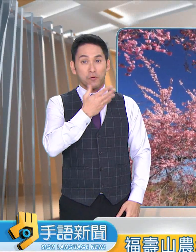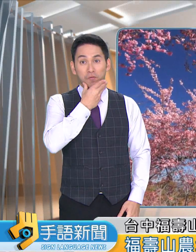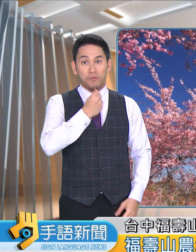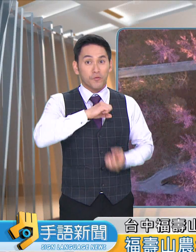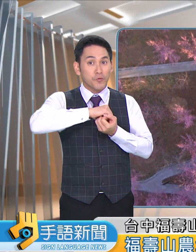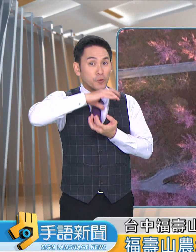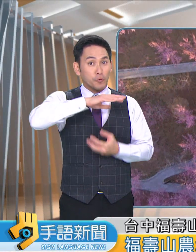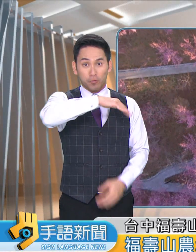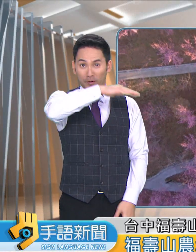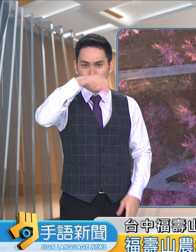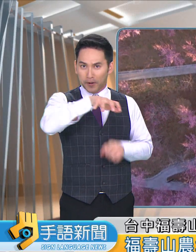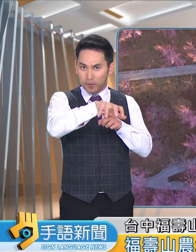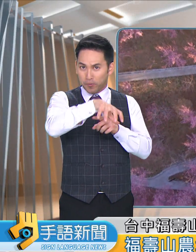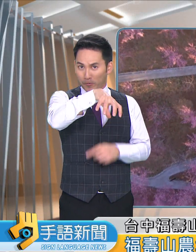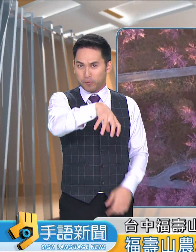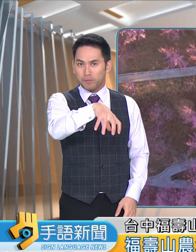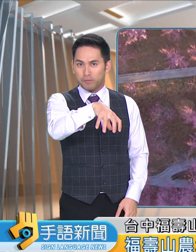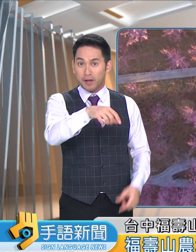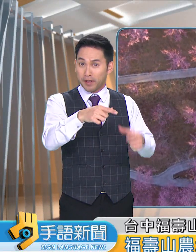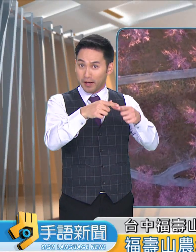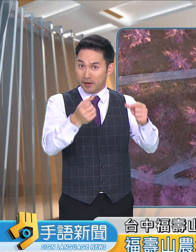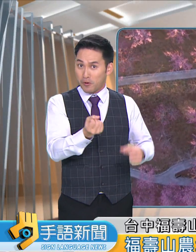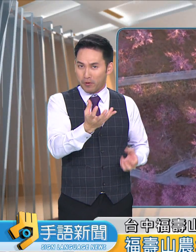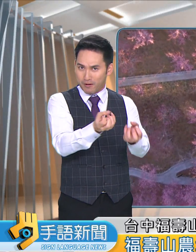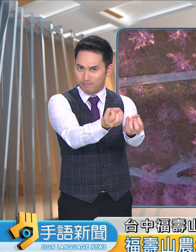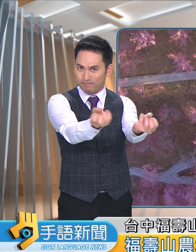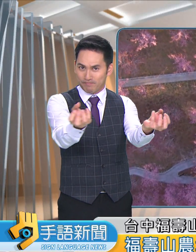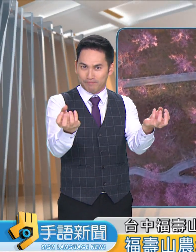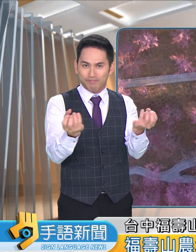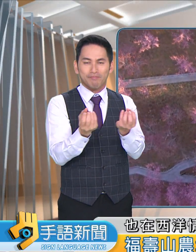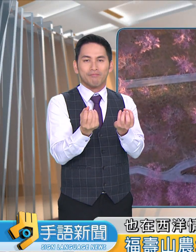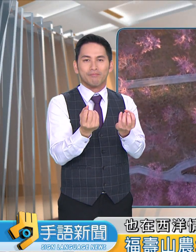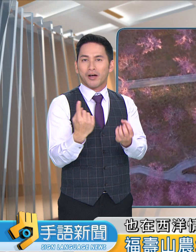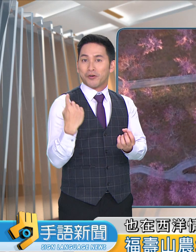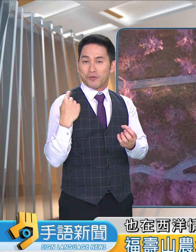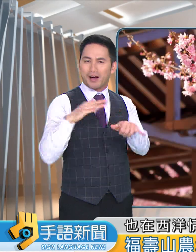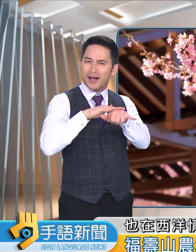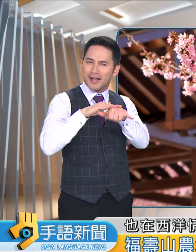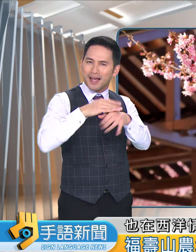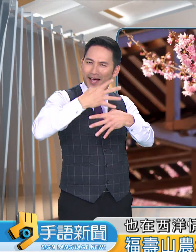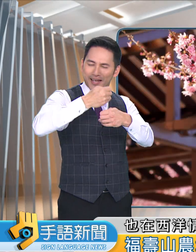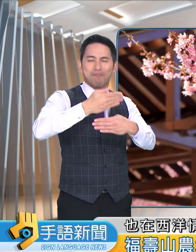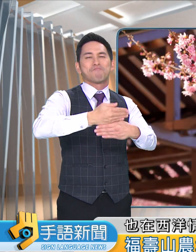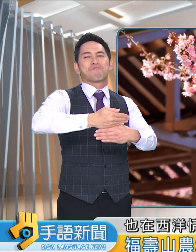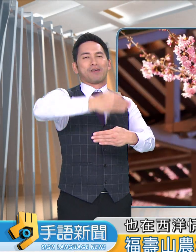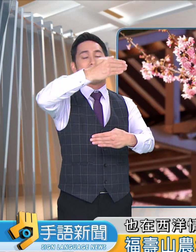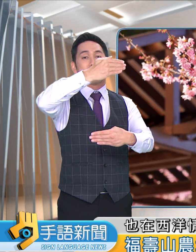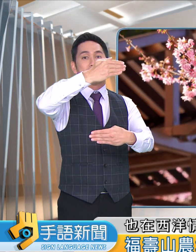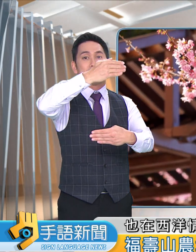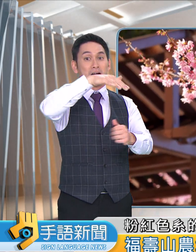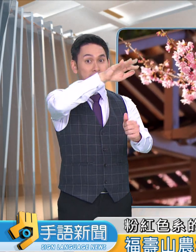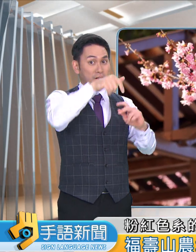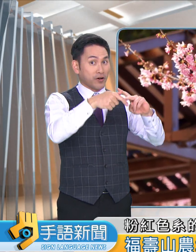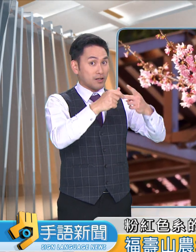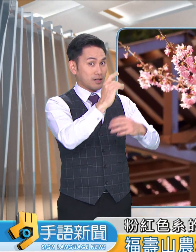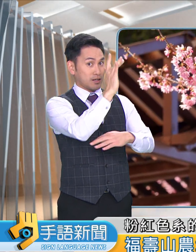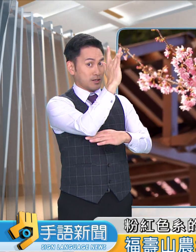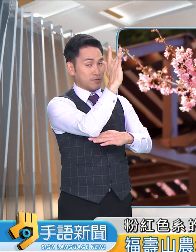台中福寿山农场的千姻园在西洋情人节开园，粉红色系的昭